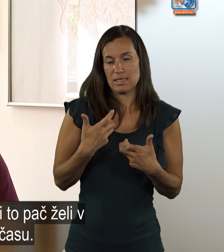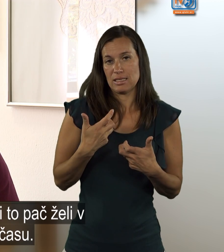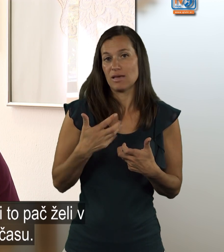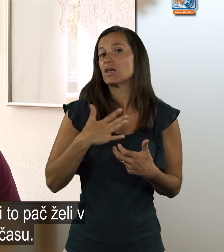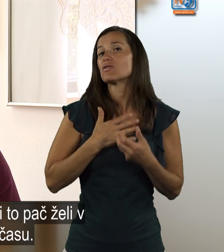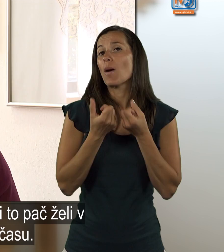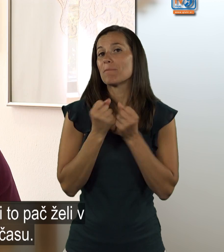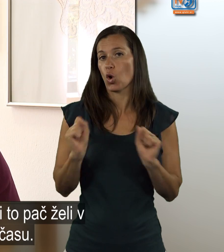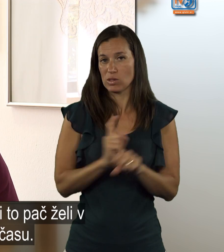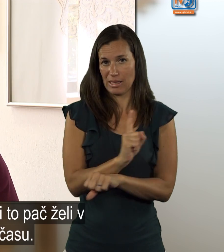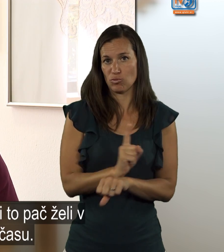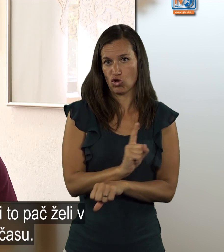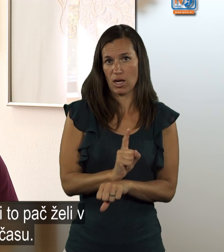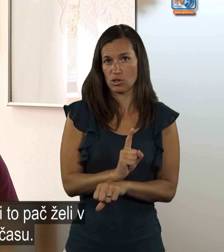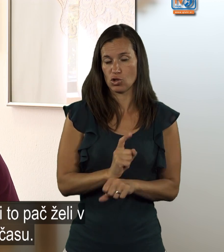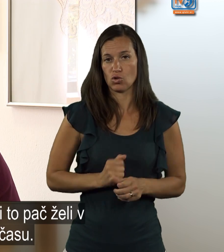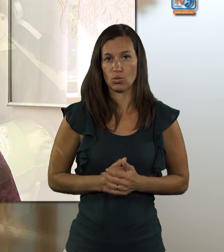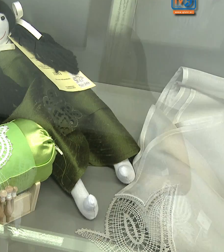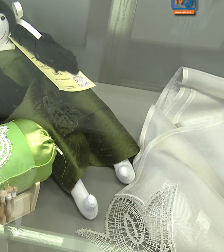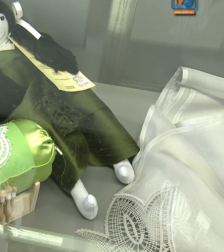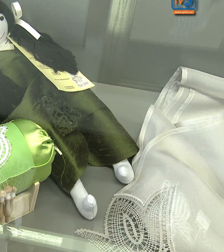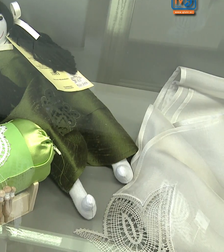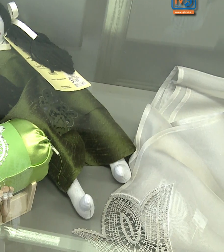želi, v svojem prostem času.